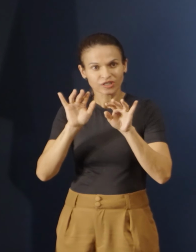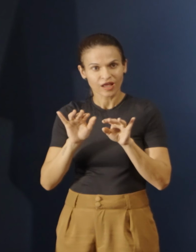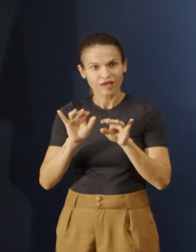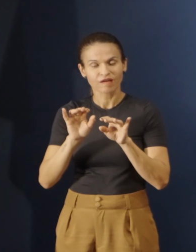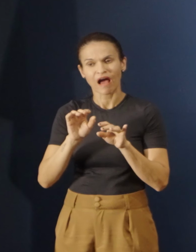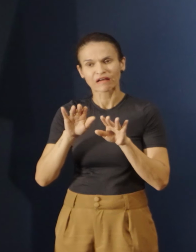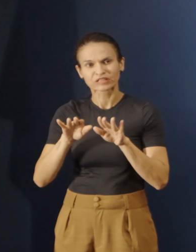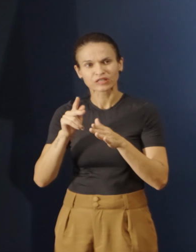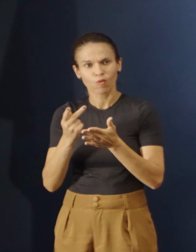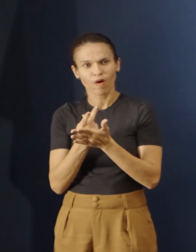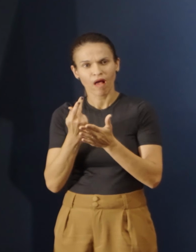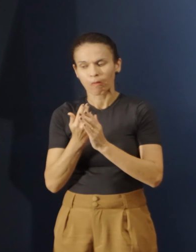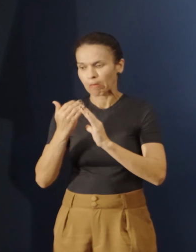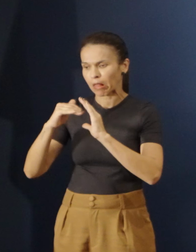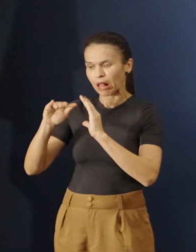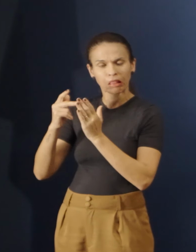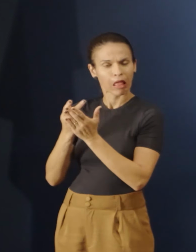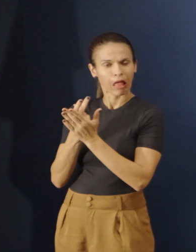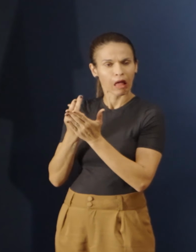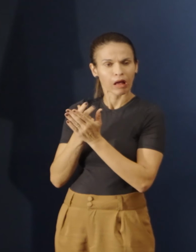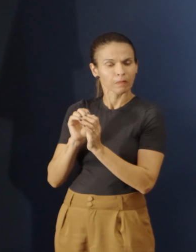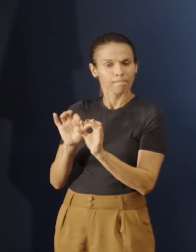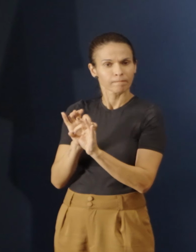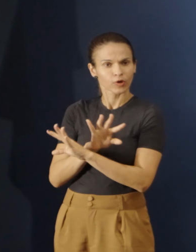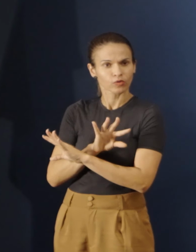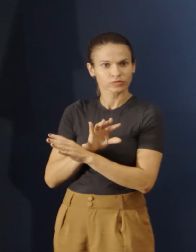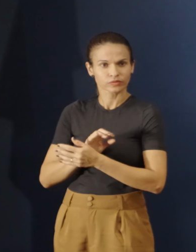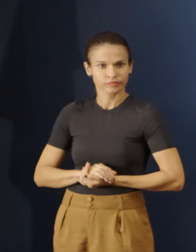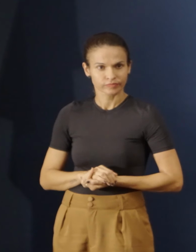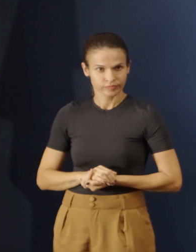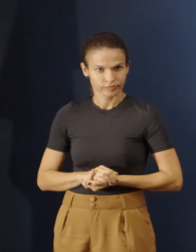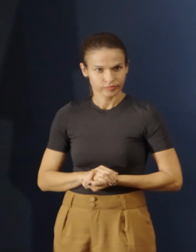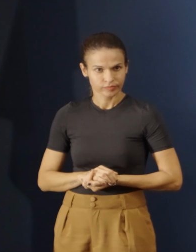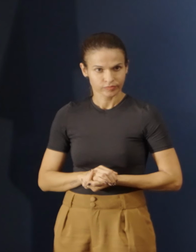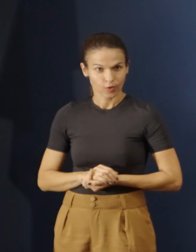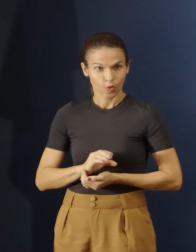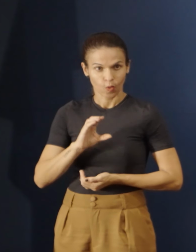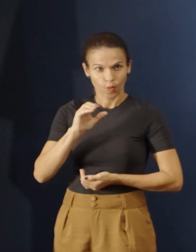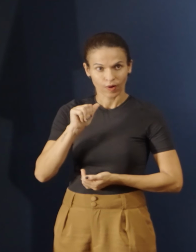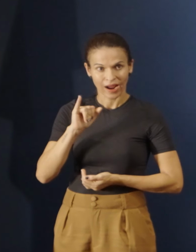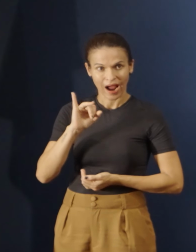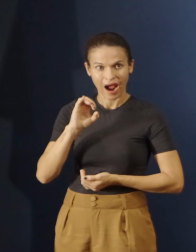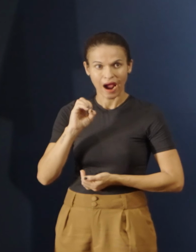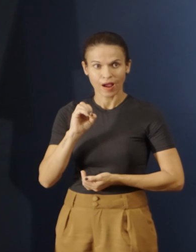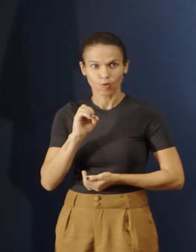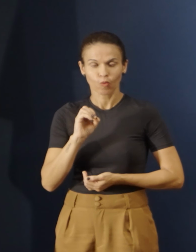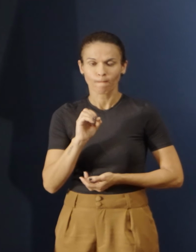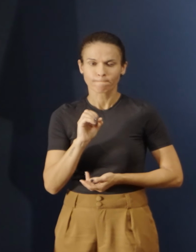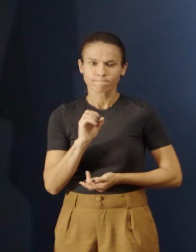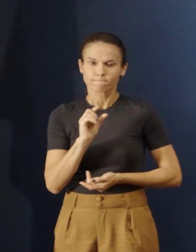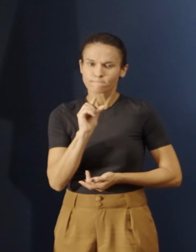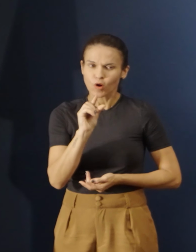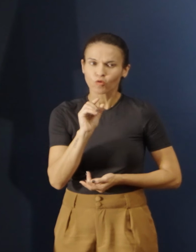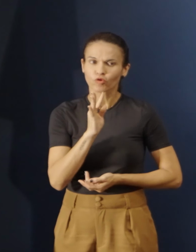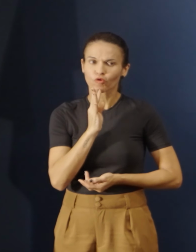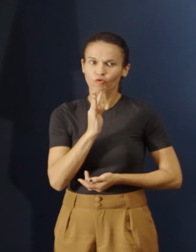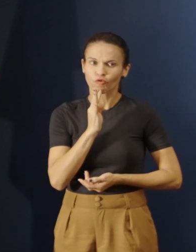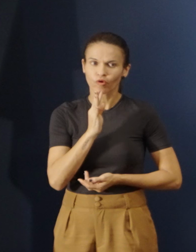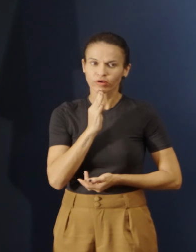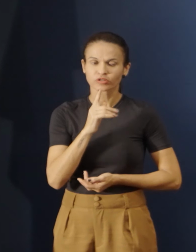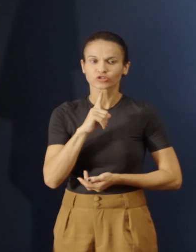com erro, e manda lá errata e pronto. O Caio, assim, pelo pouco que eu conheço, ele tinha